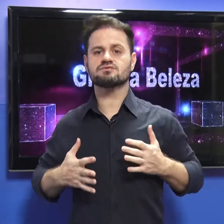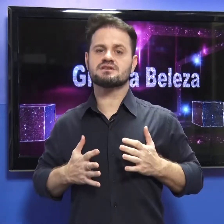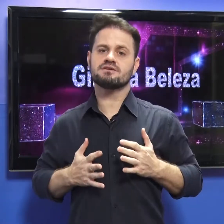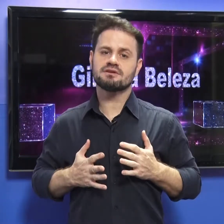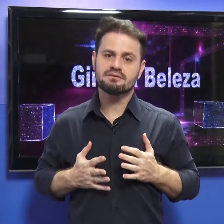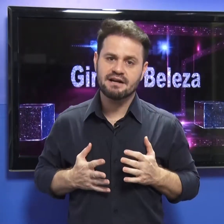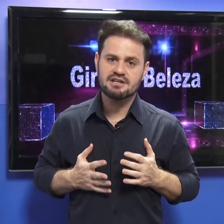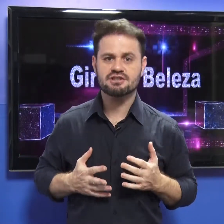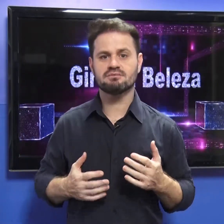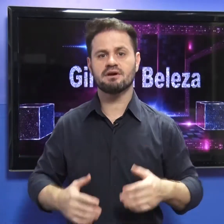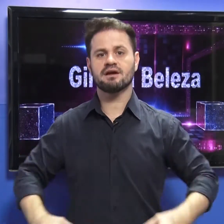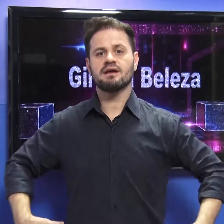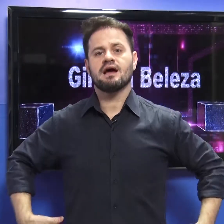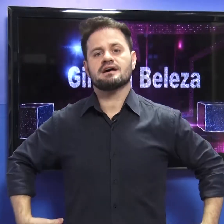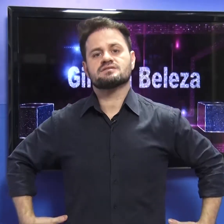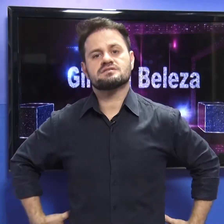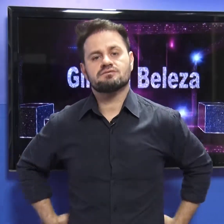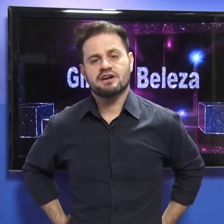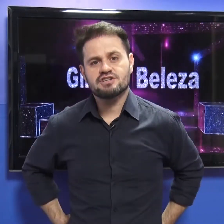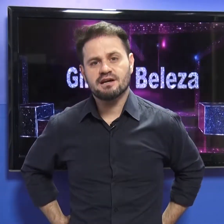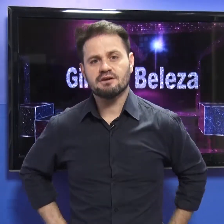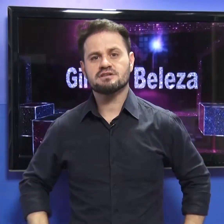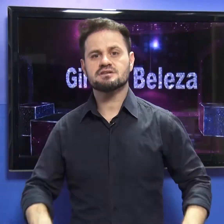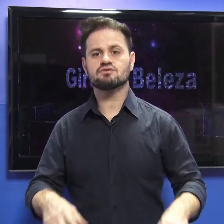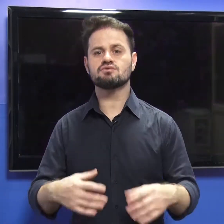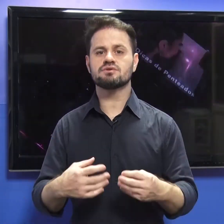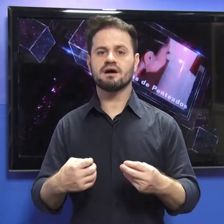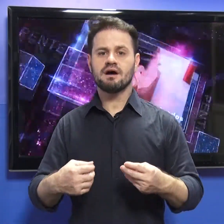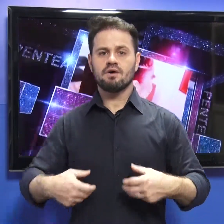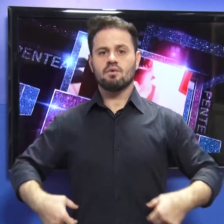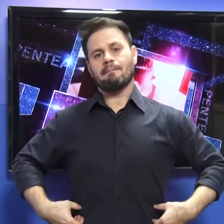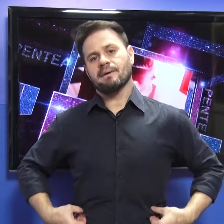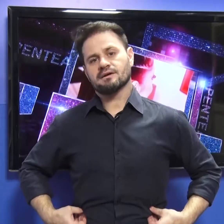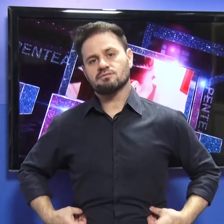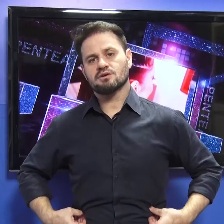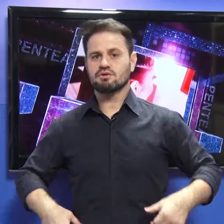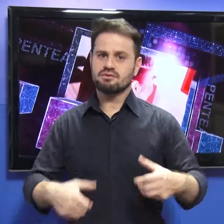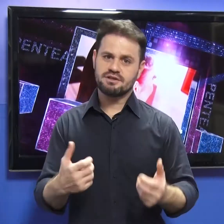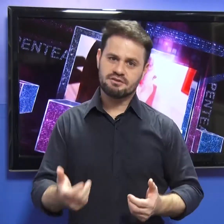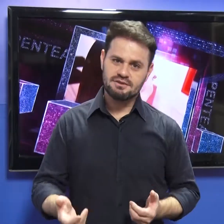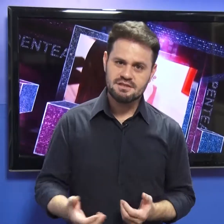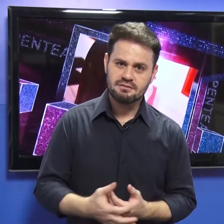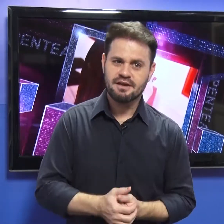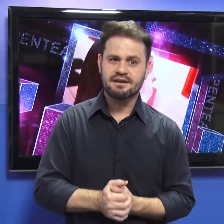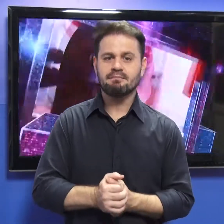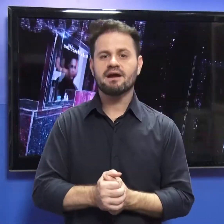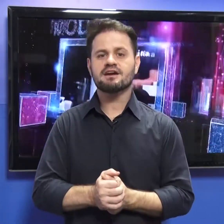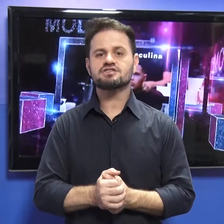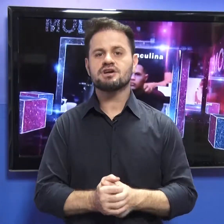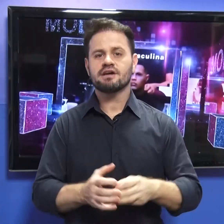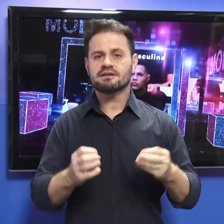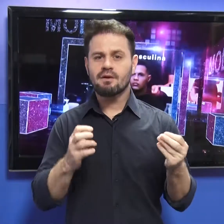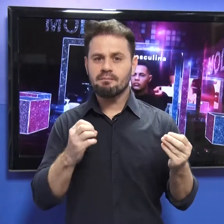sei que não encaixa tão bem às vezes não fecha legal na cintura ou aperta uma gordurinha que você não quer que aperte então a